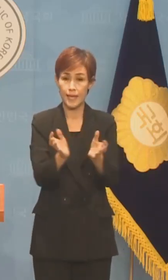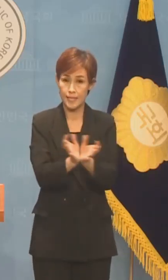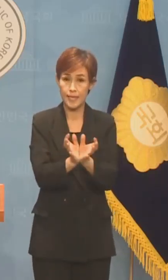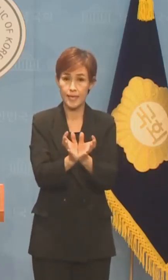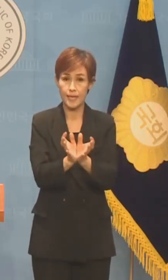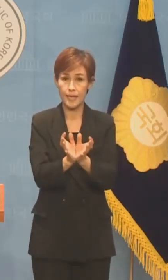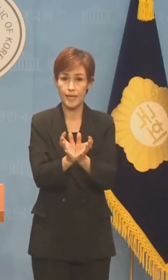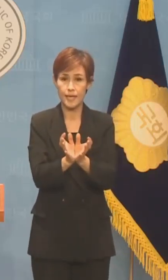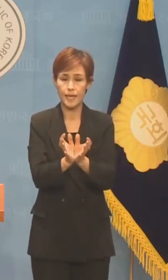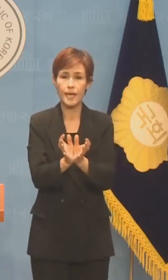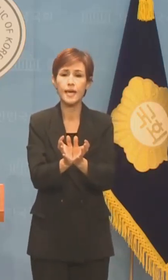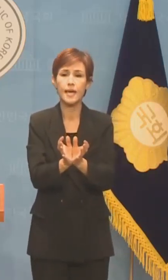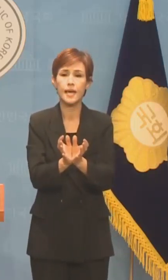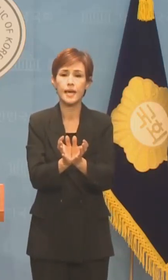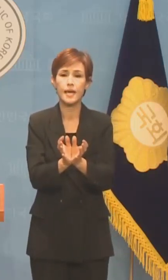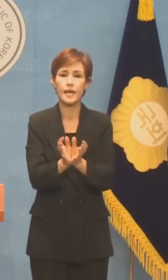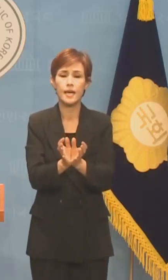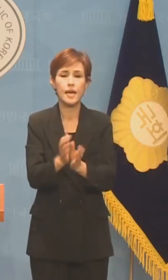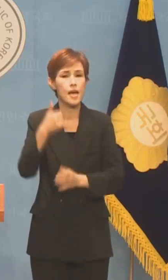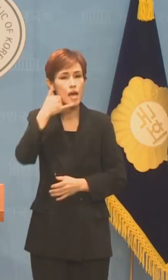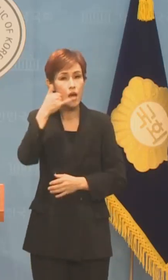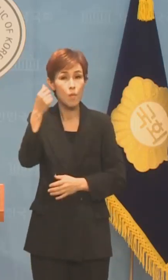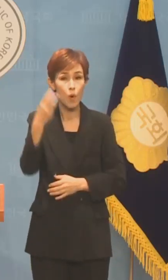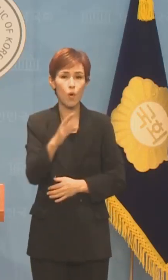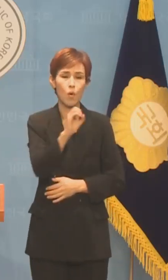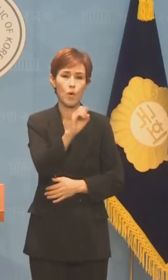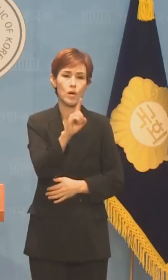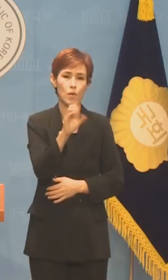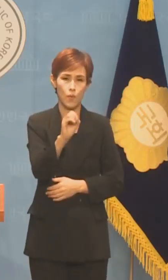시민단체 길의 업무폰